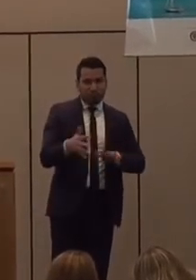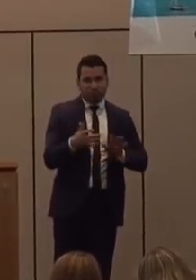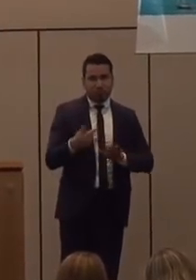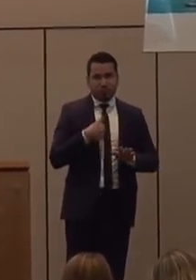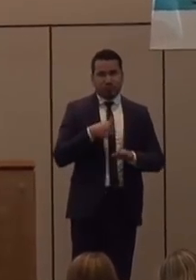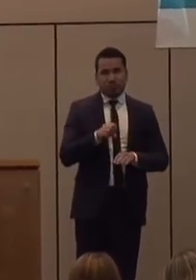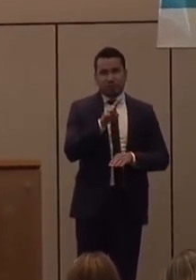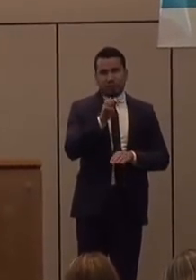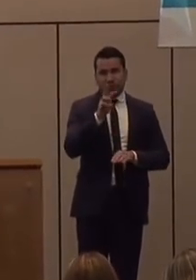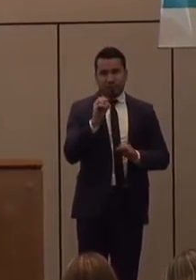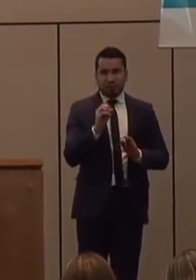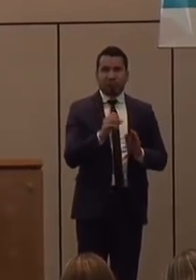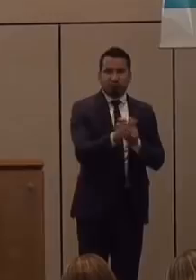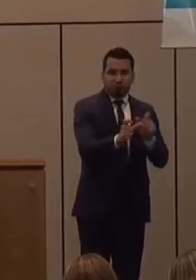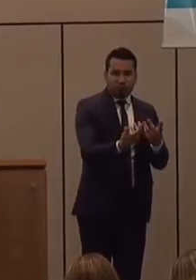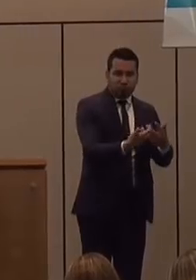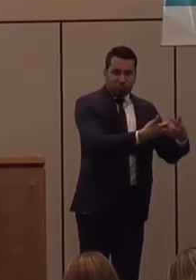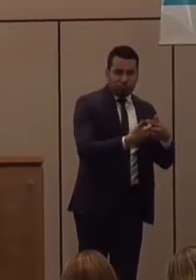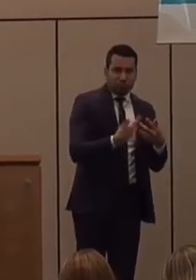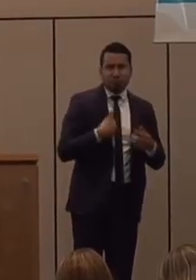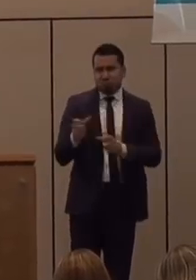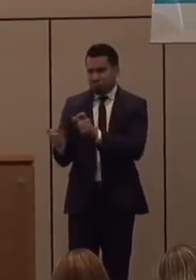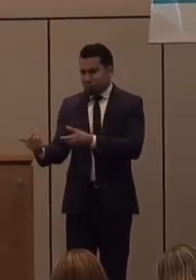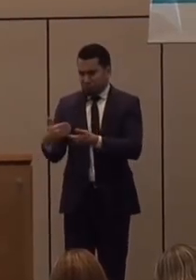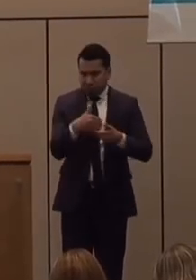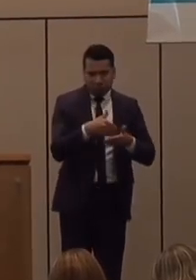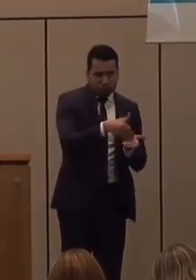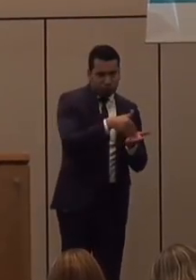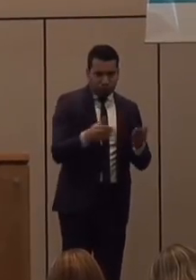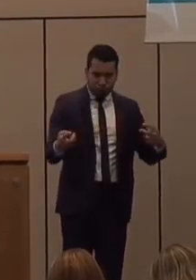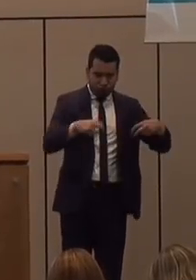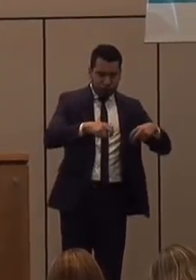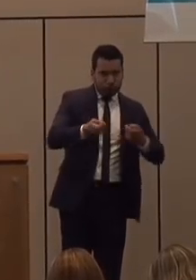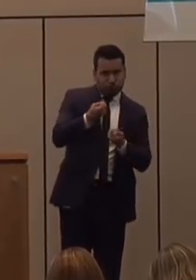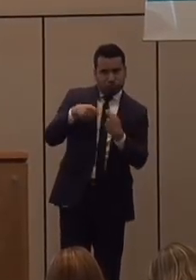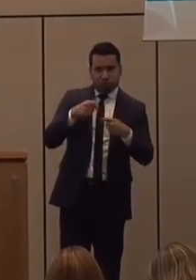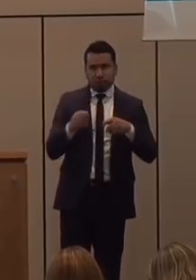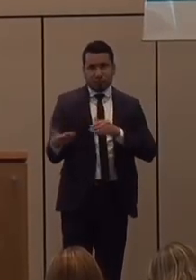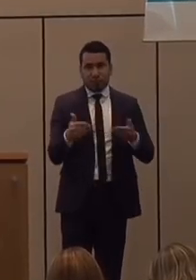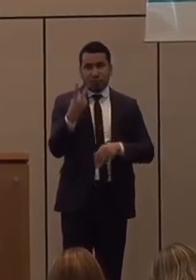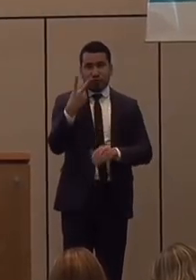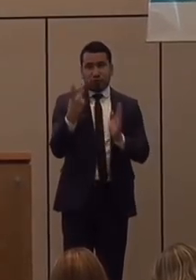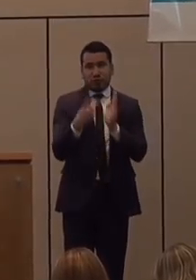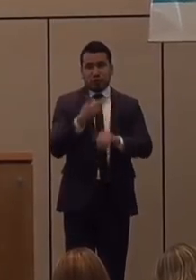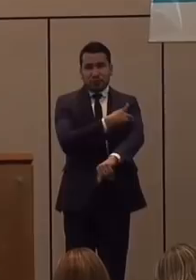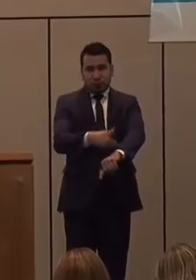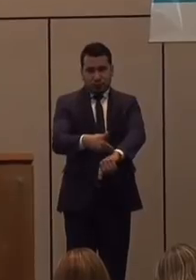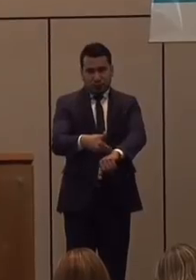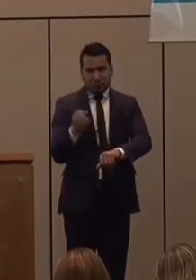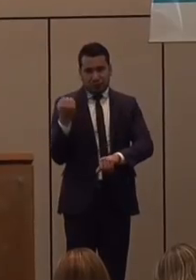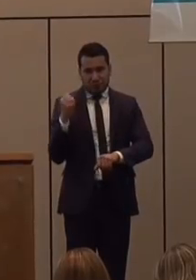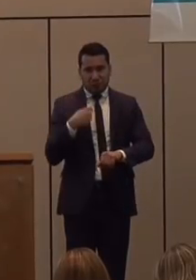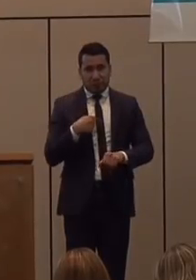entre compradores y vendedores haciendo negocios todo el día se propiciaron negocios por cerca de 2 mil millones de pesos esto